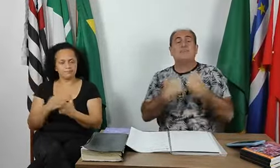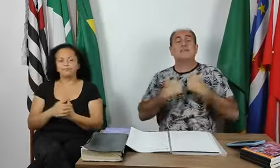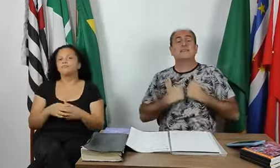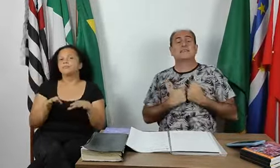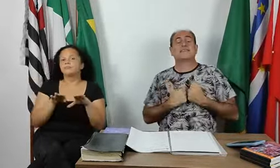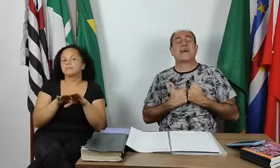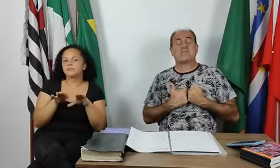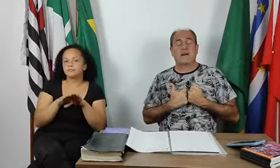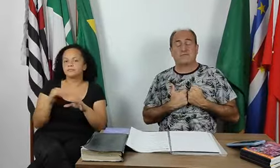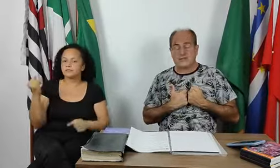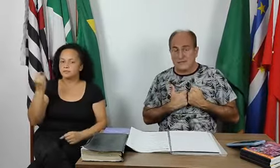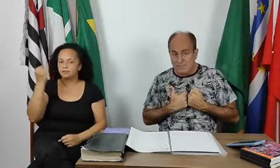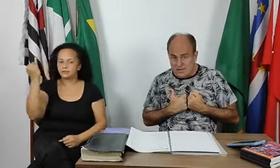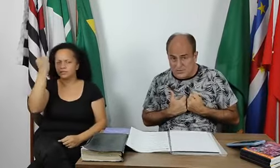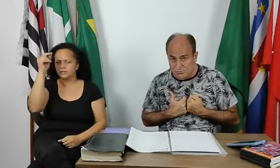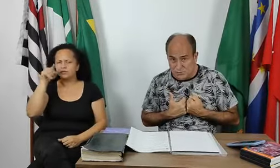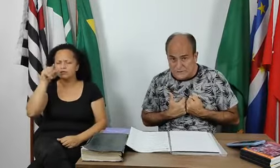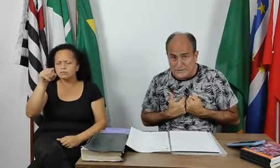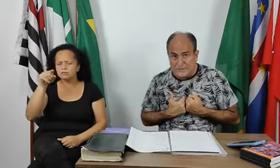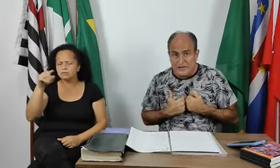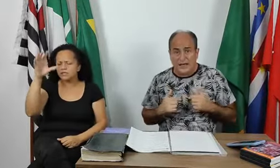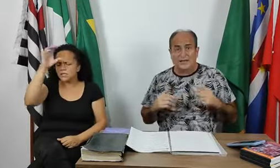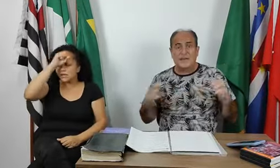a ministrar para você mesmo,